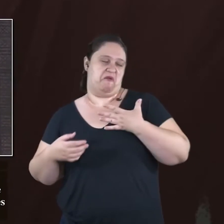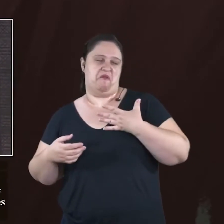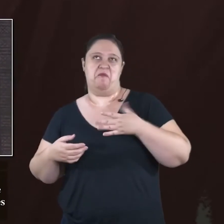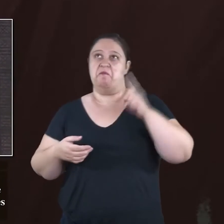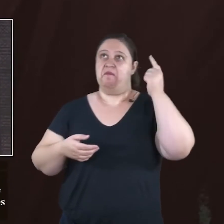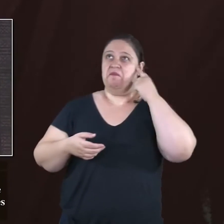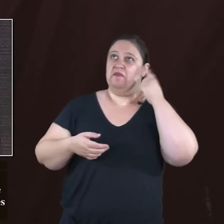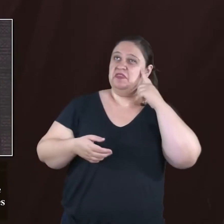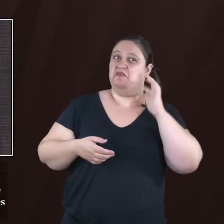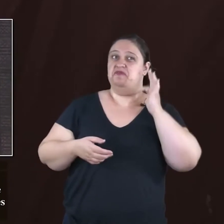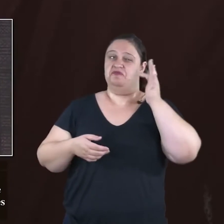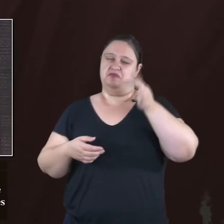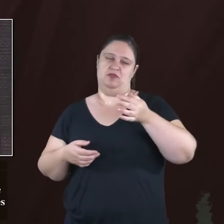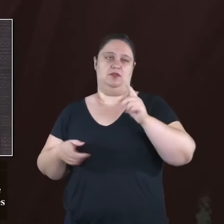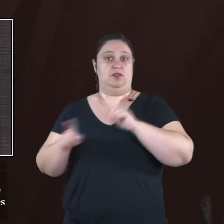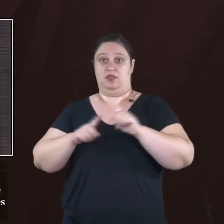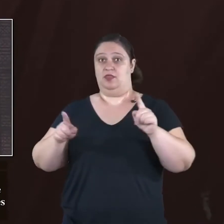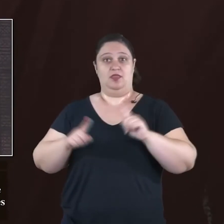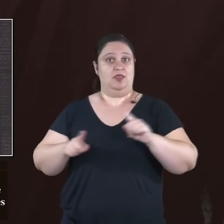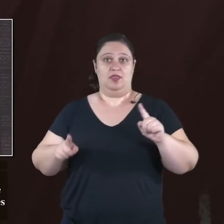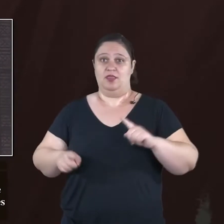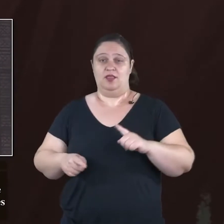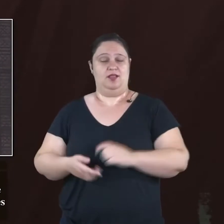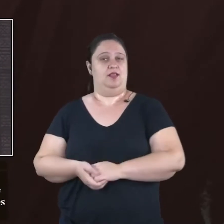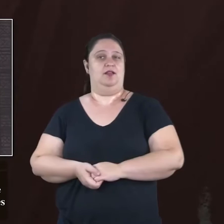receber qualquer coisa em troca.